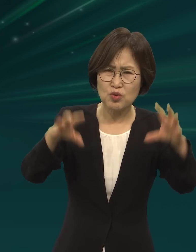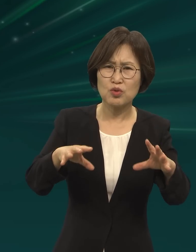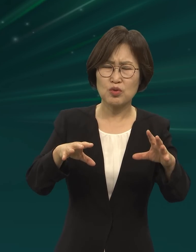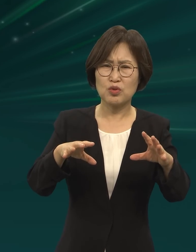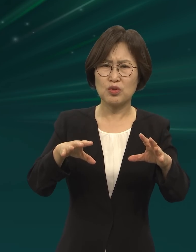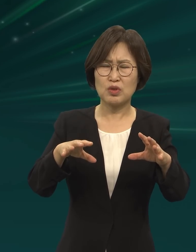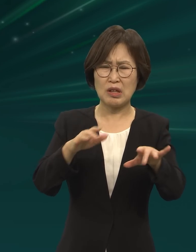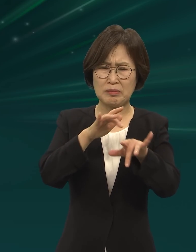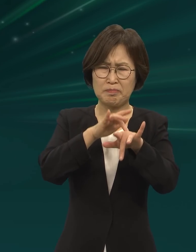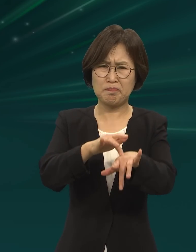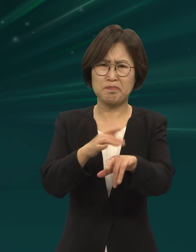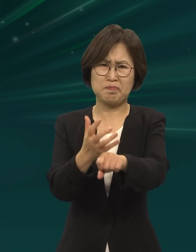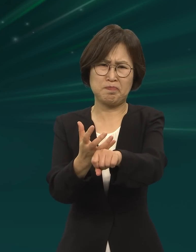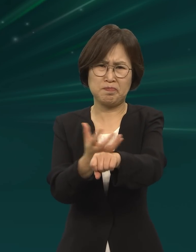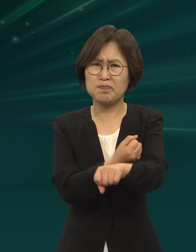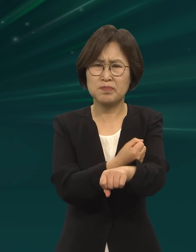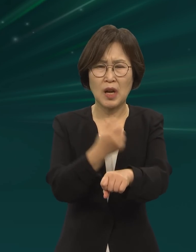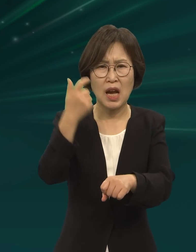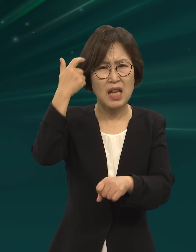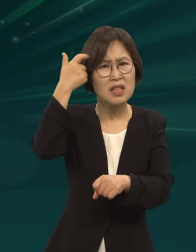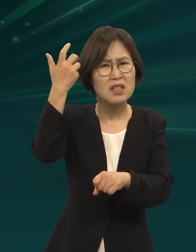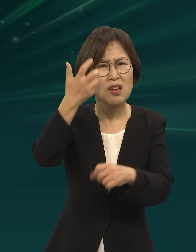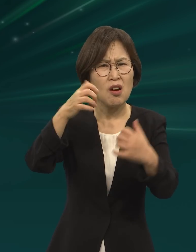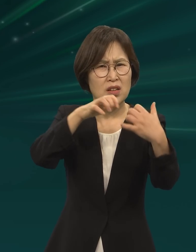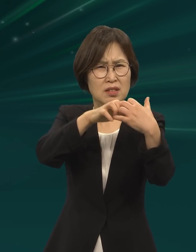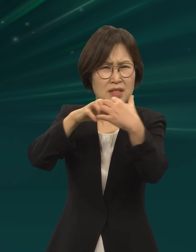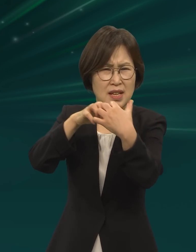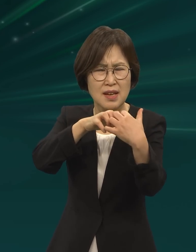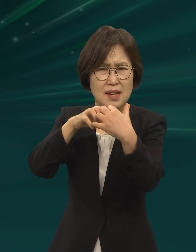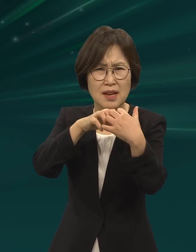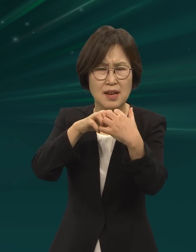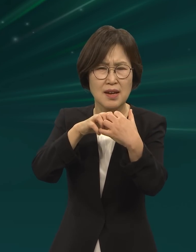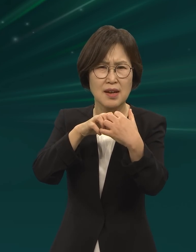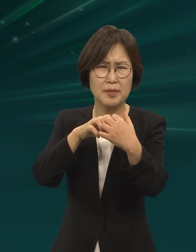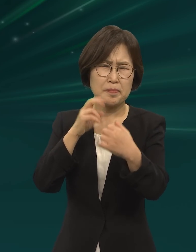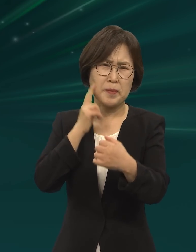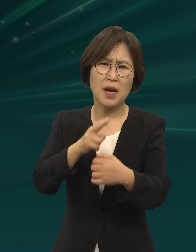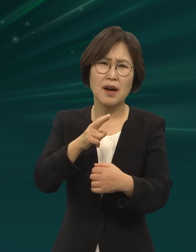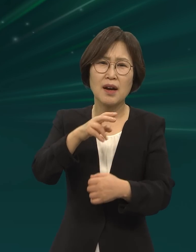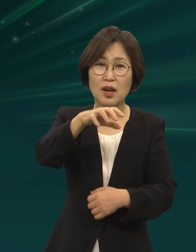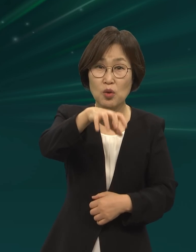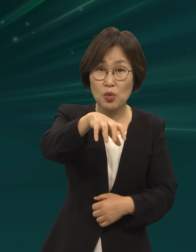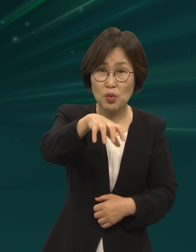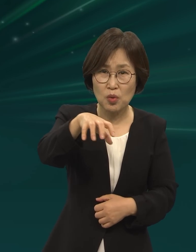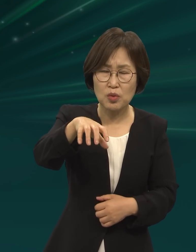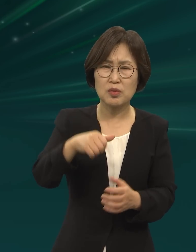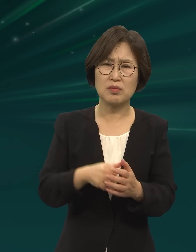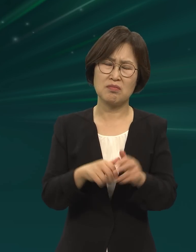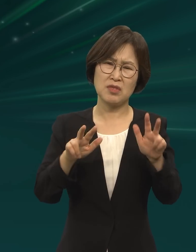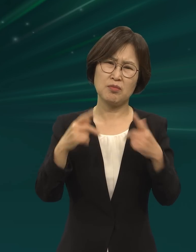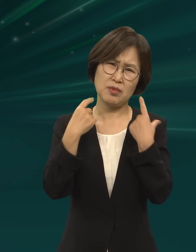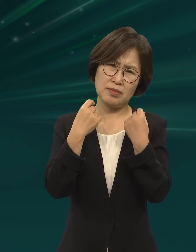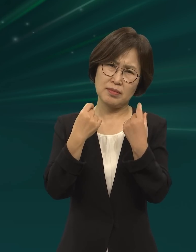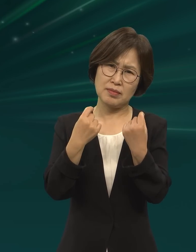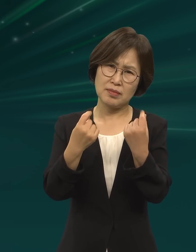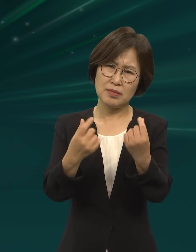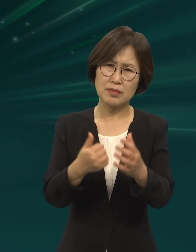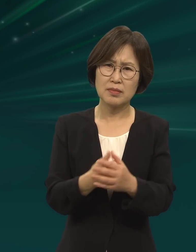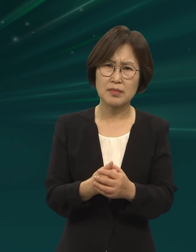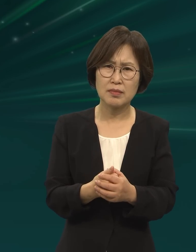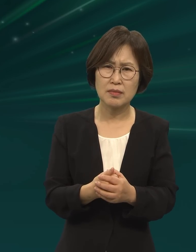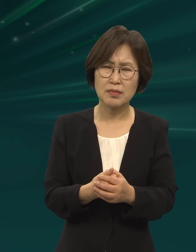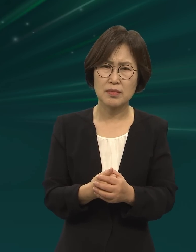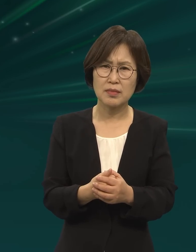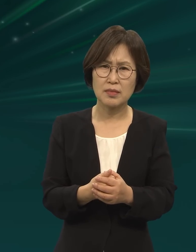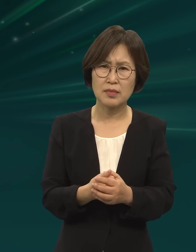지역입니다. 특히 영적인 전쟁이 너무 컸습니다. 큽니다. 지금도 너무 큽니다. 특별히